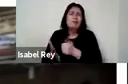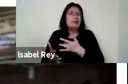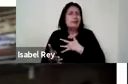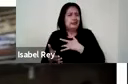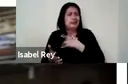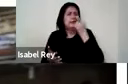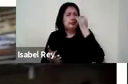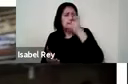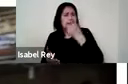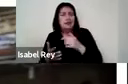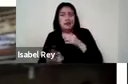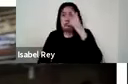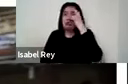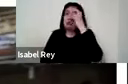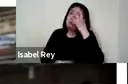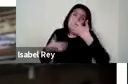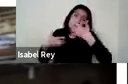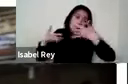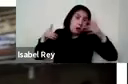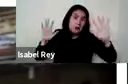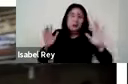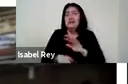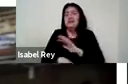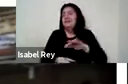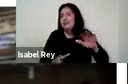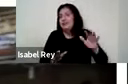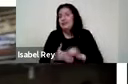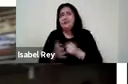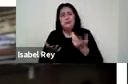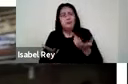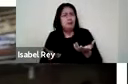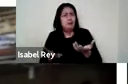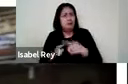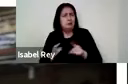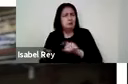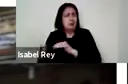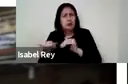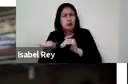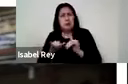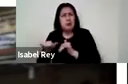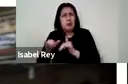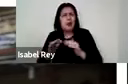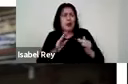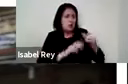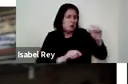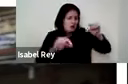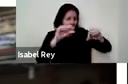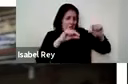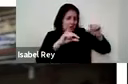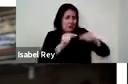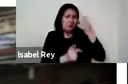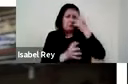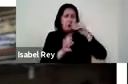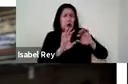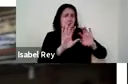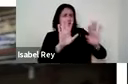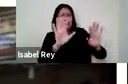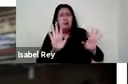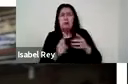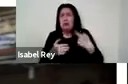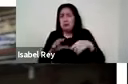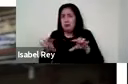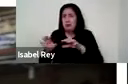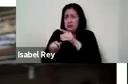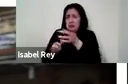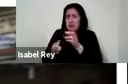sensibilidad, traviesos como todos, pero realmente no es igual un laboratorio, por más bonito que sea, que aunque lo hemos hecho así,